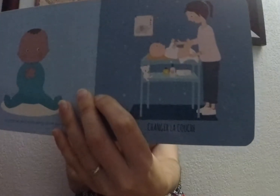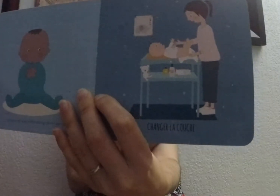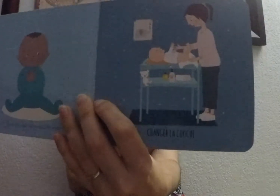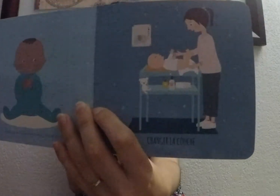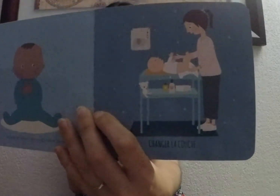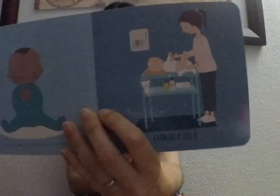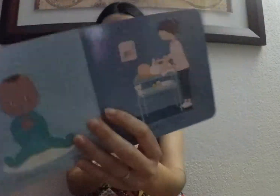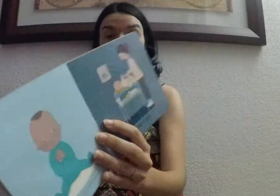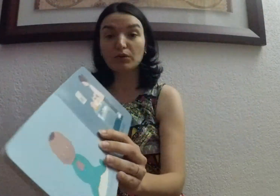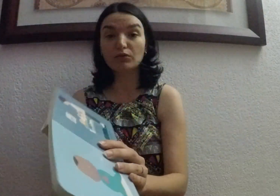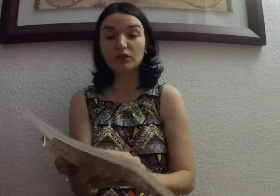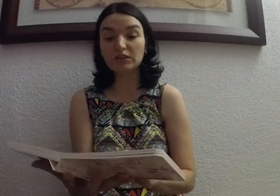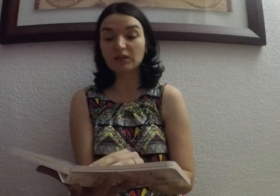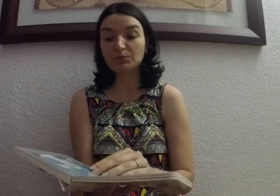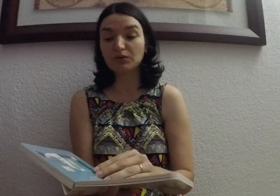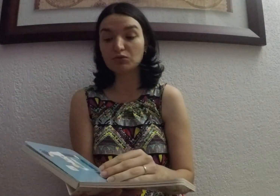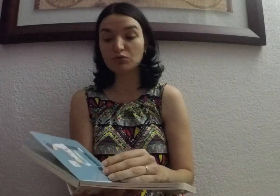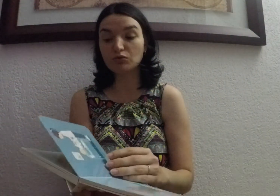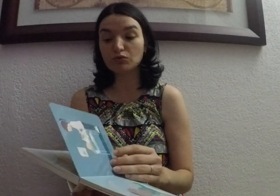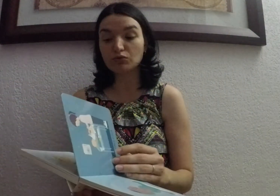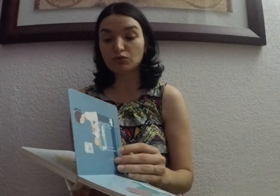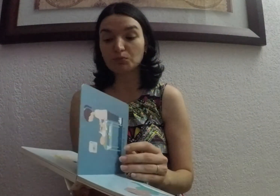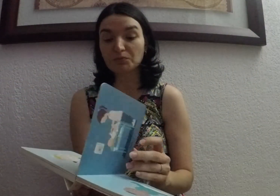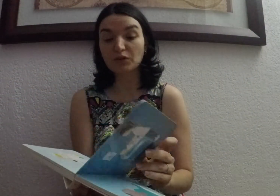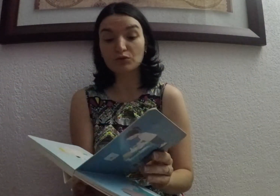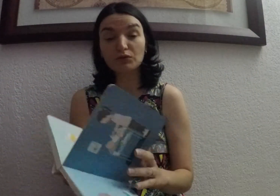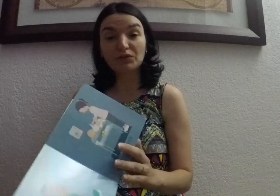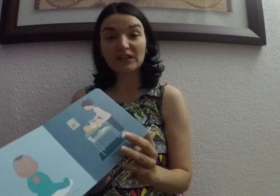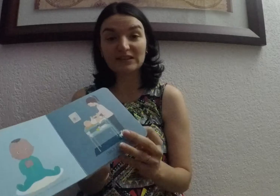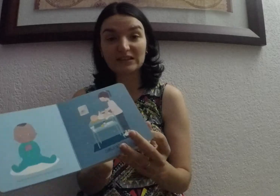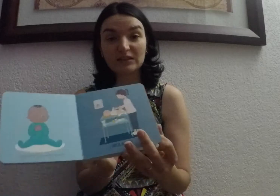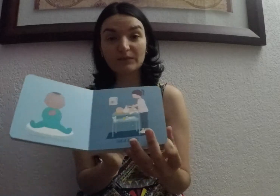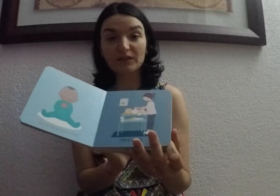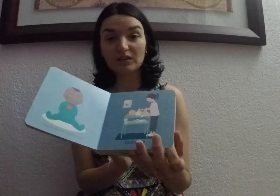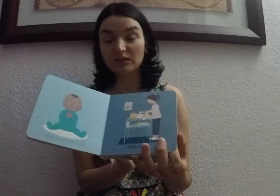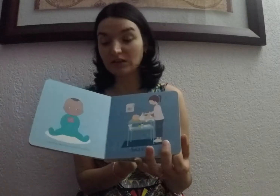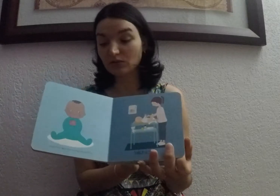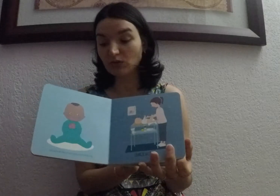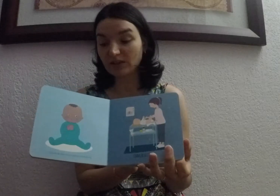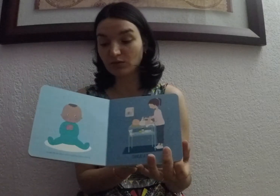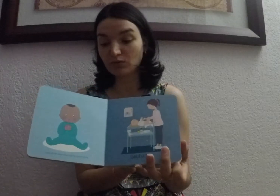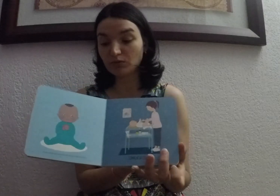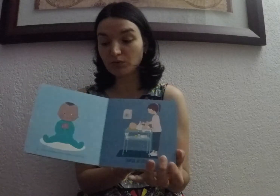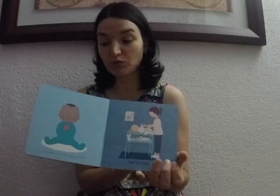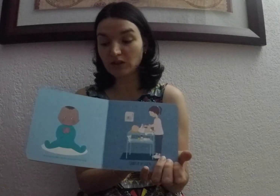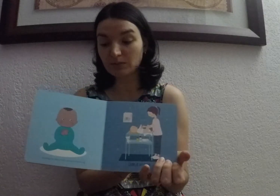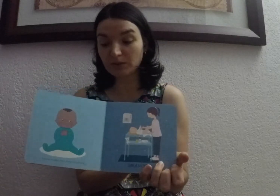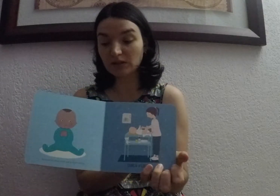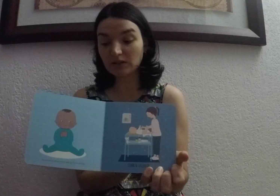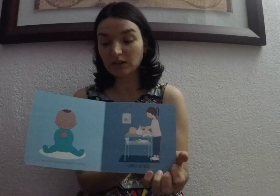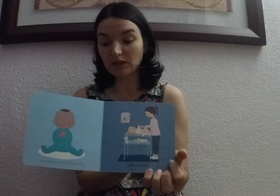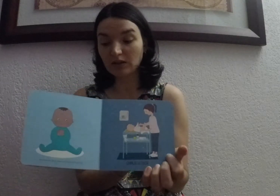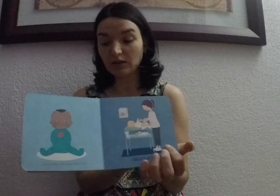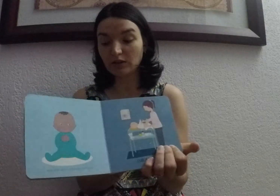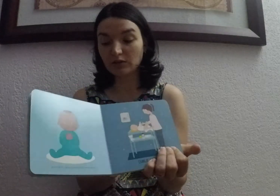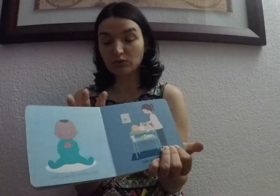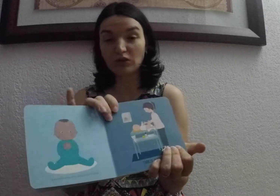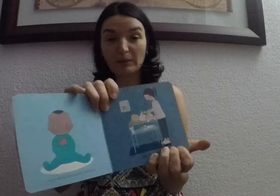que de temps en temps, je prends le livre et puis je lui fais les signes qui sont là-dessus, et puis je lui explique que la